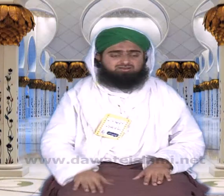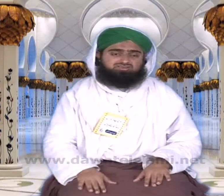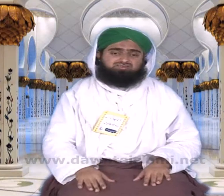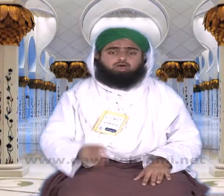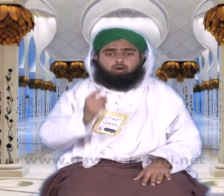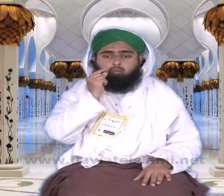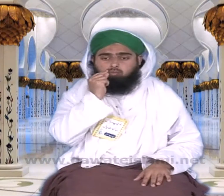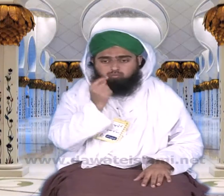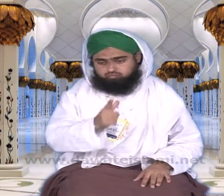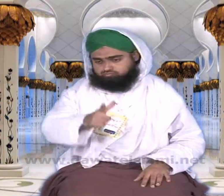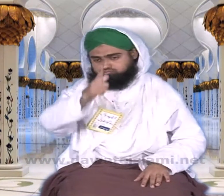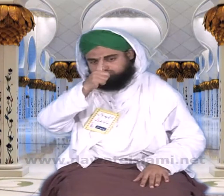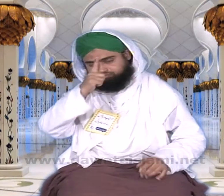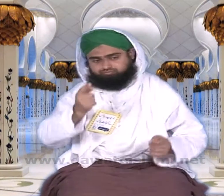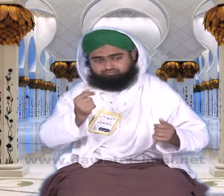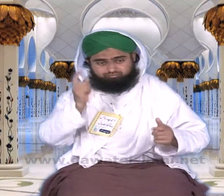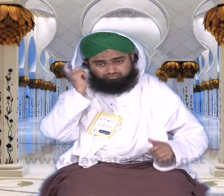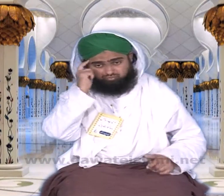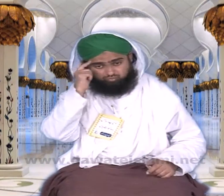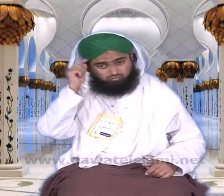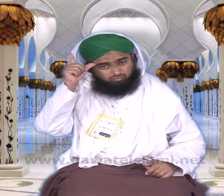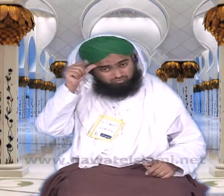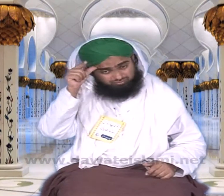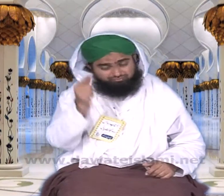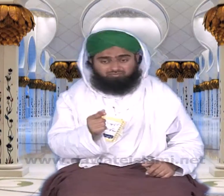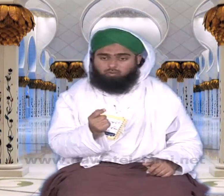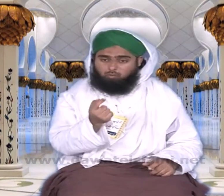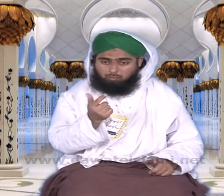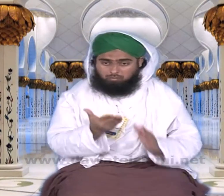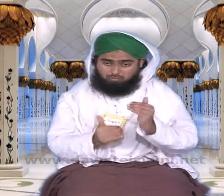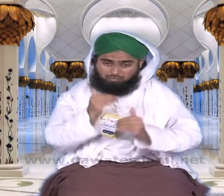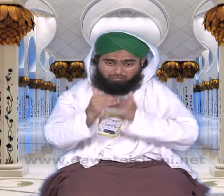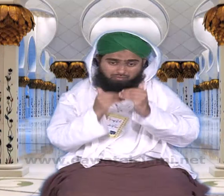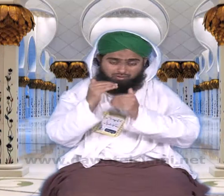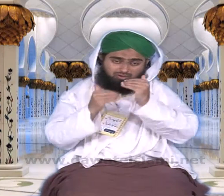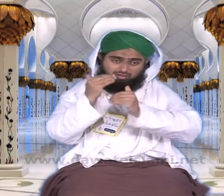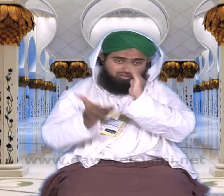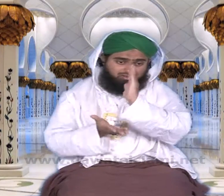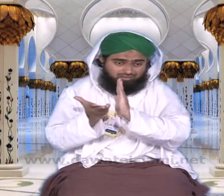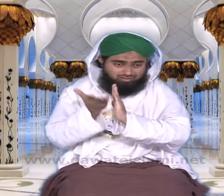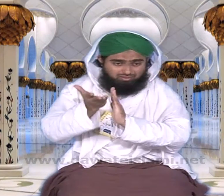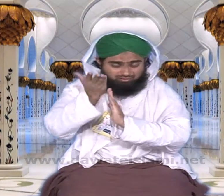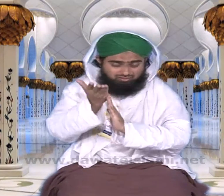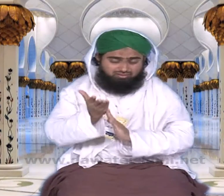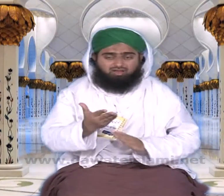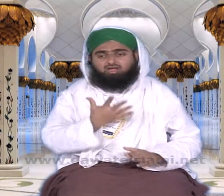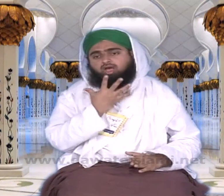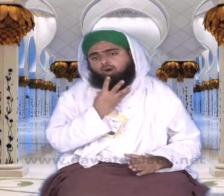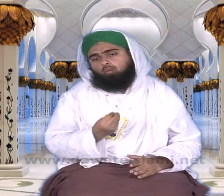کہ سیٹھ جی کو فکر تھی ایک اک کے دست دست کیجئے سیٹھ جی کو فکر تھی ایک اک